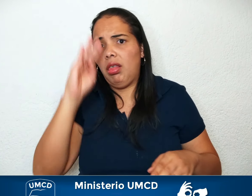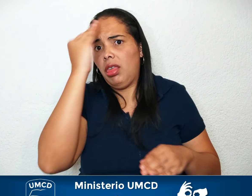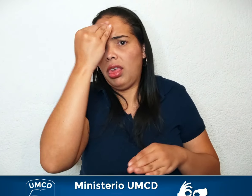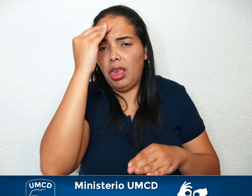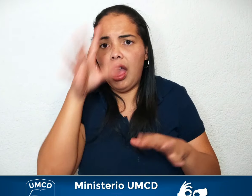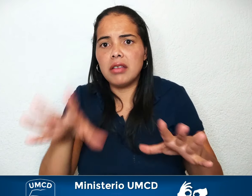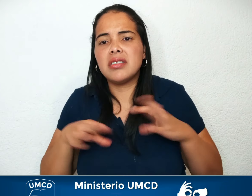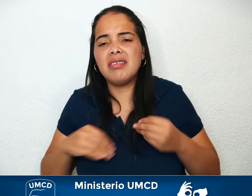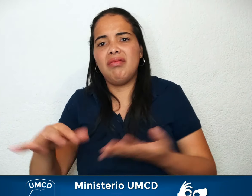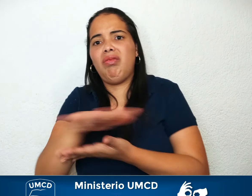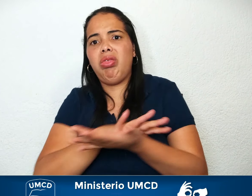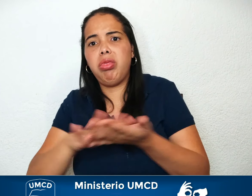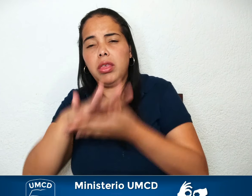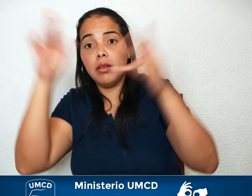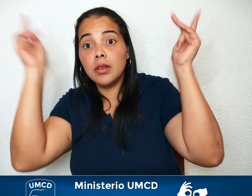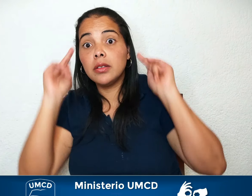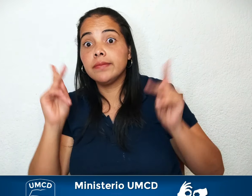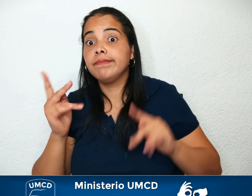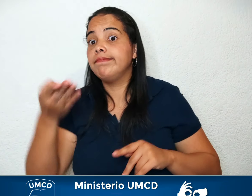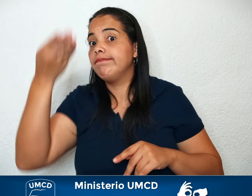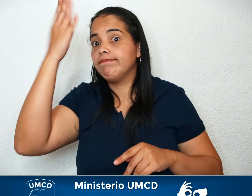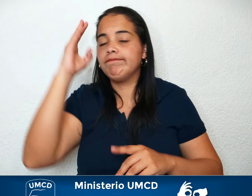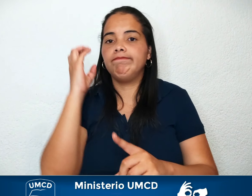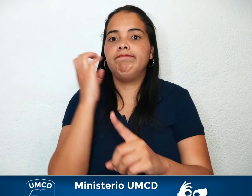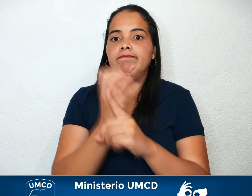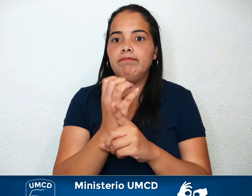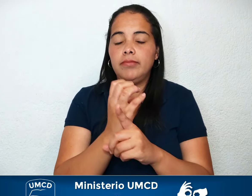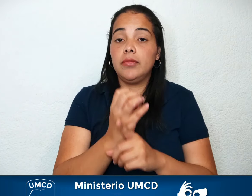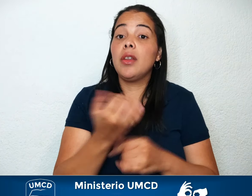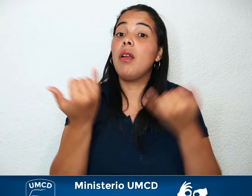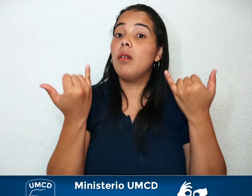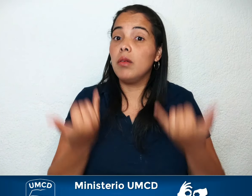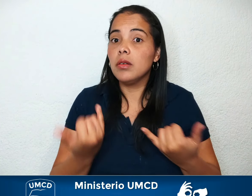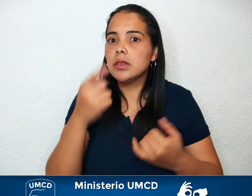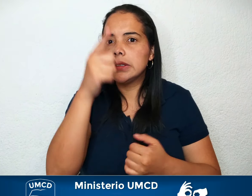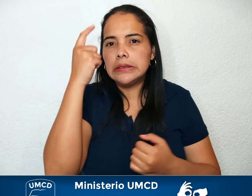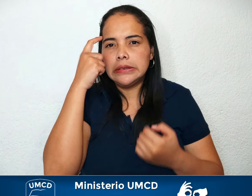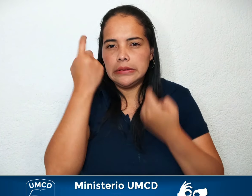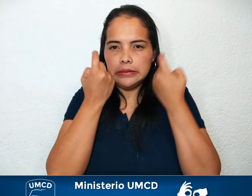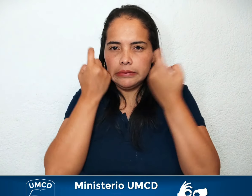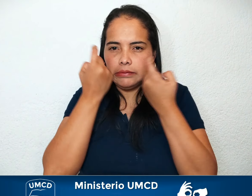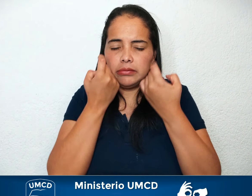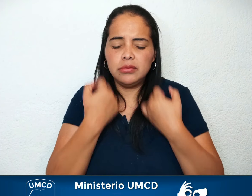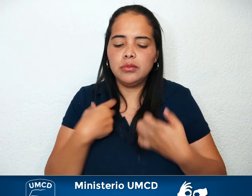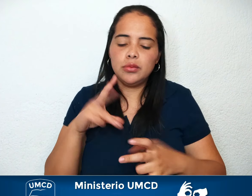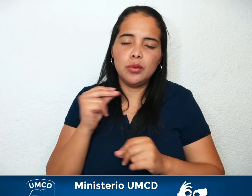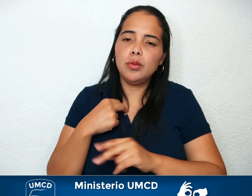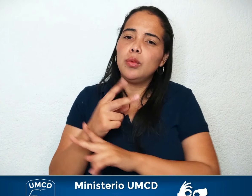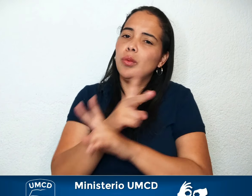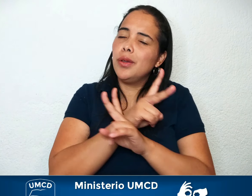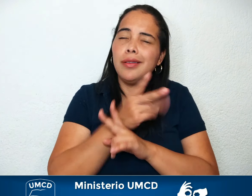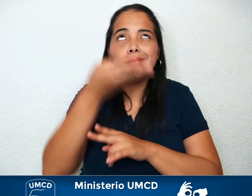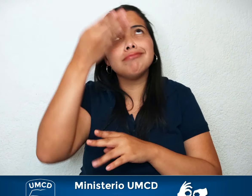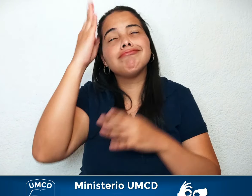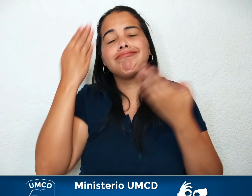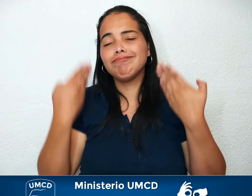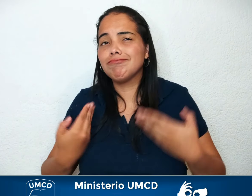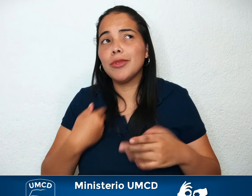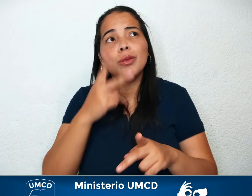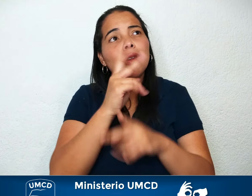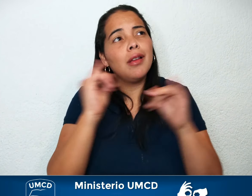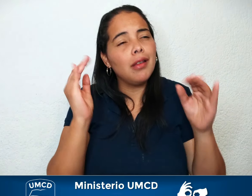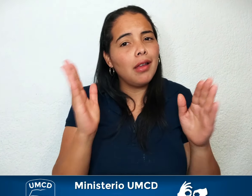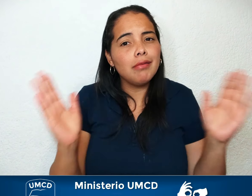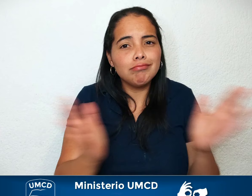destruida. Y esto no está muy lejano de nuestros días. Que Dios nos ayude a preservar la santidad